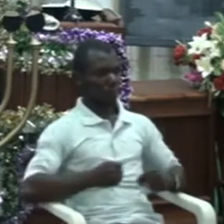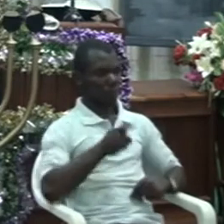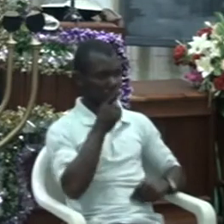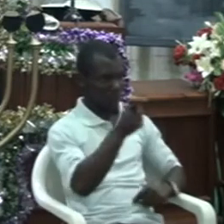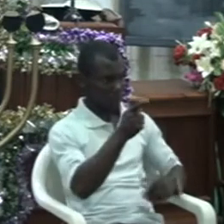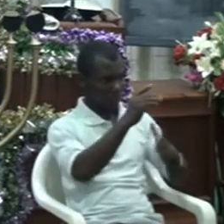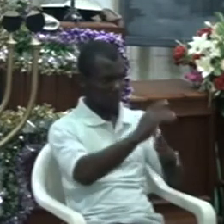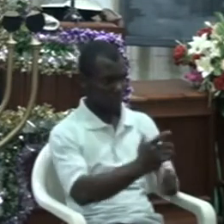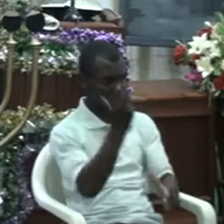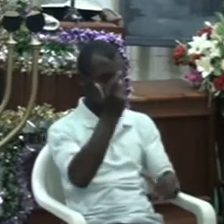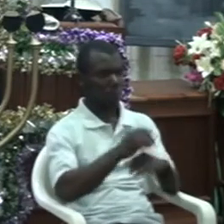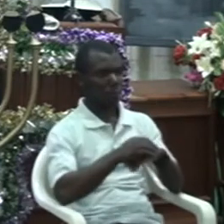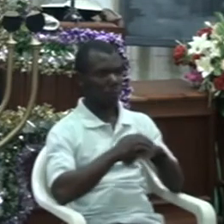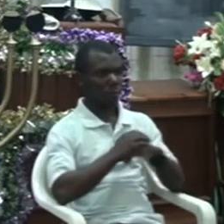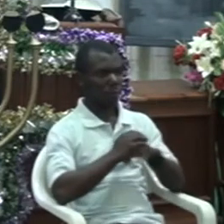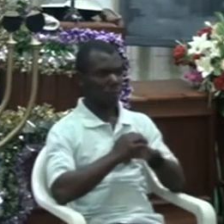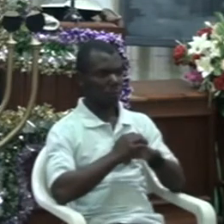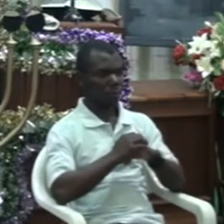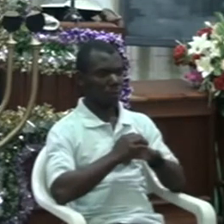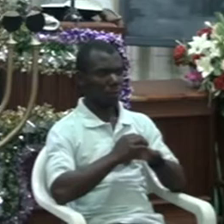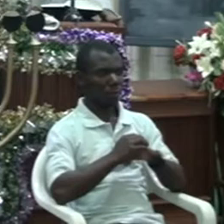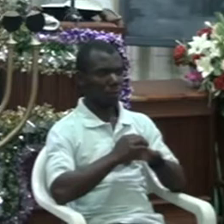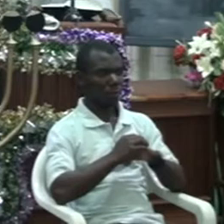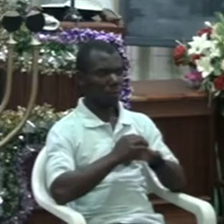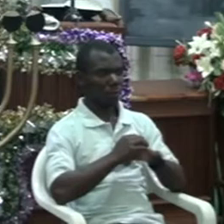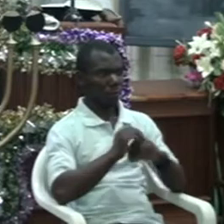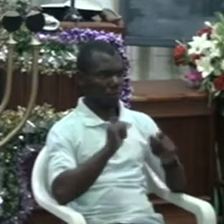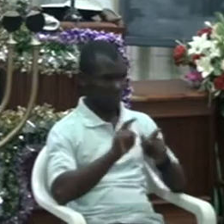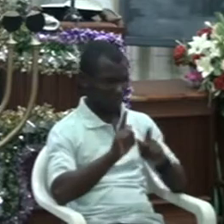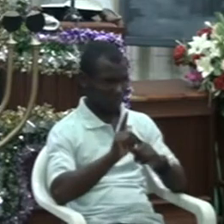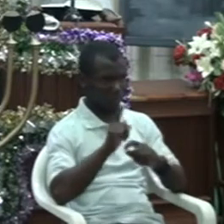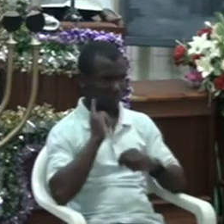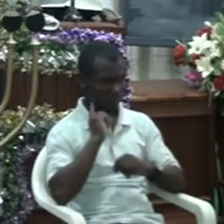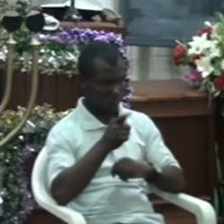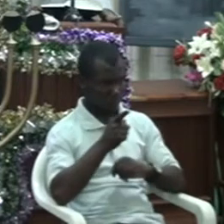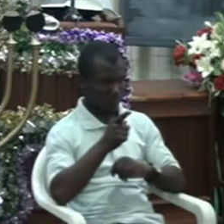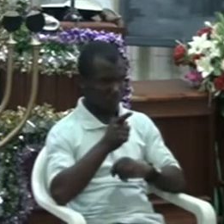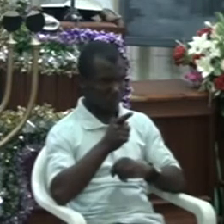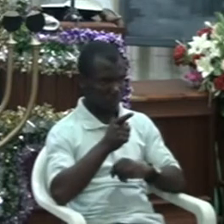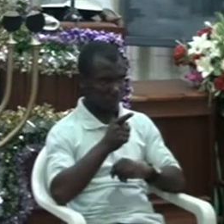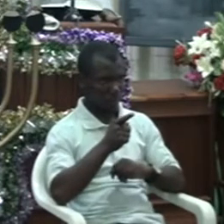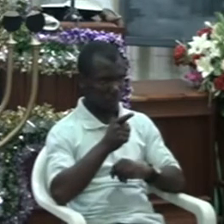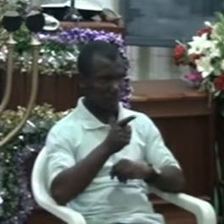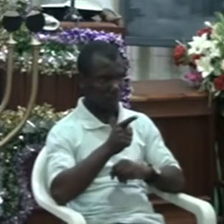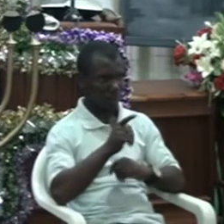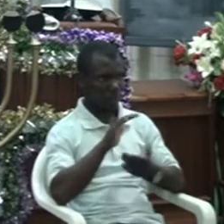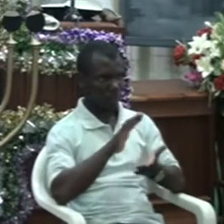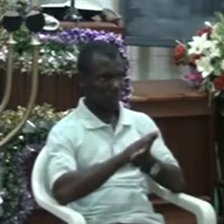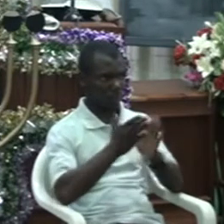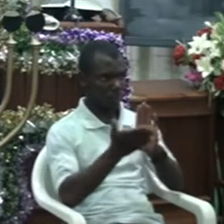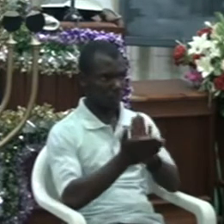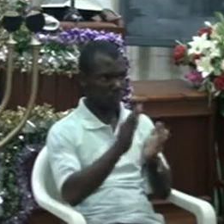yako. J'agrée ta foi. Wewe. Alors toi. Unakuwa candidat